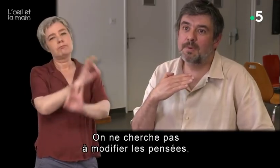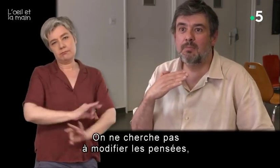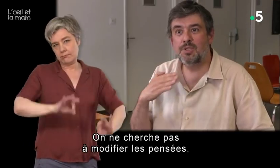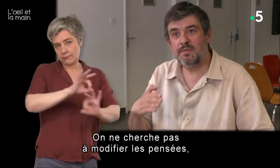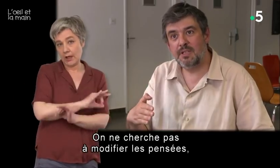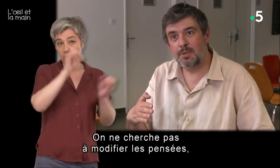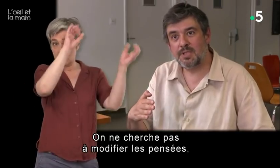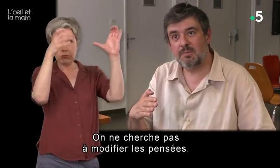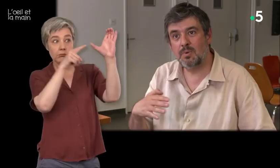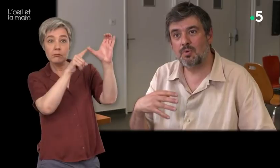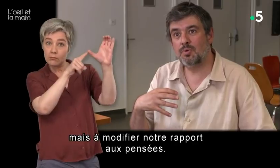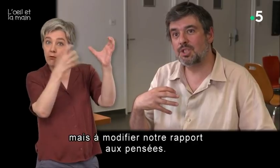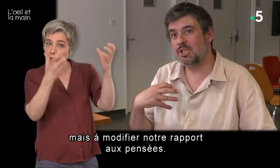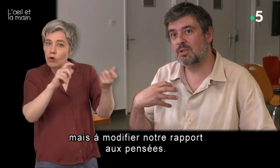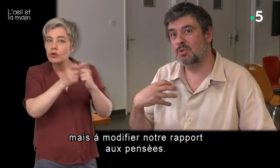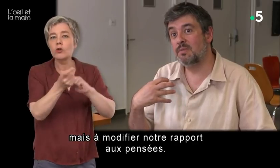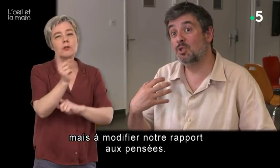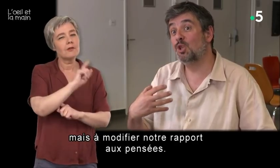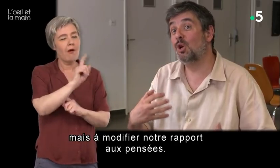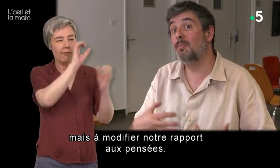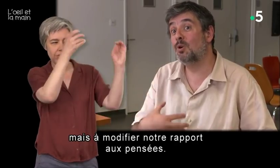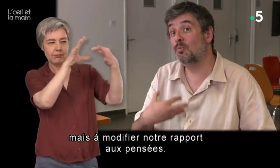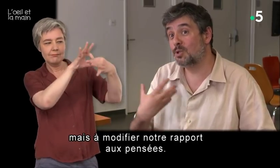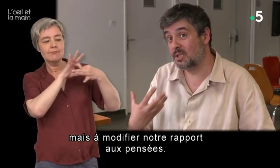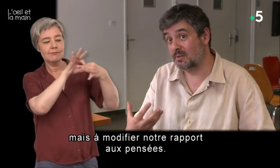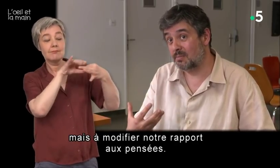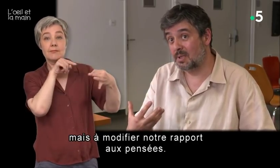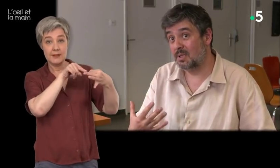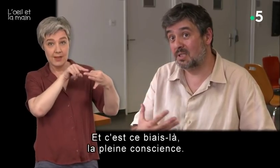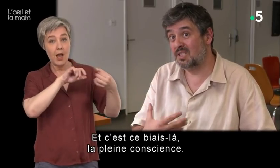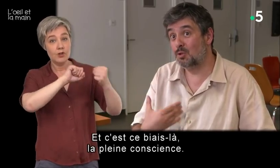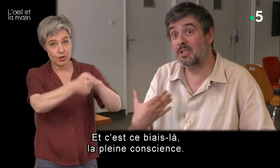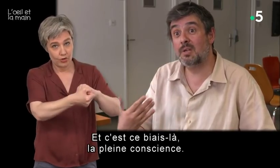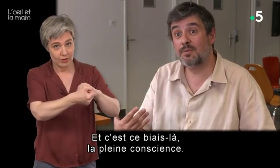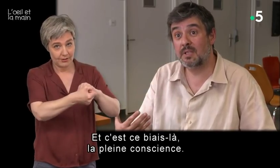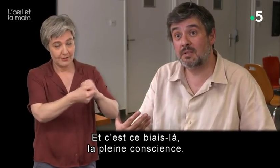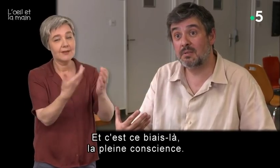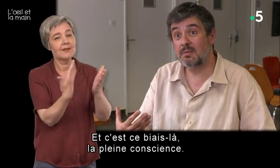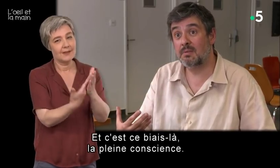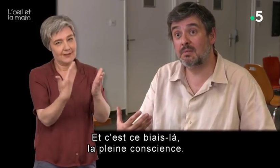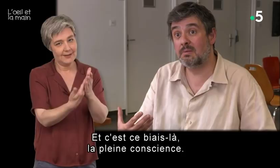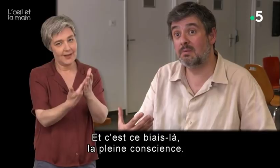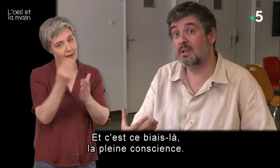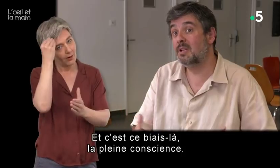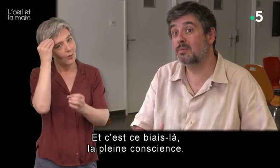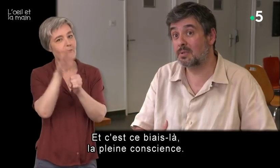pas à modifier les pensées, mais on cherche à modifier notre rapport aux pensées. Et c'est ce biais-là, en fait, la pleine